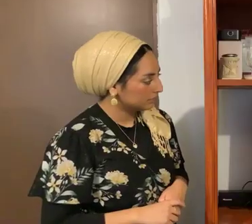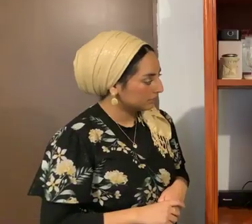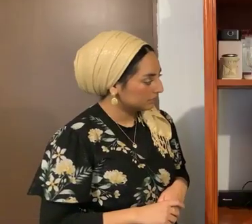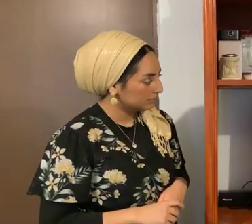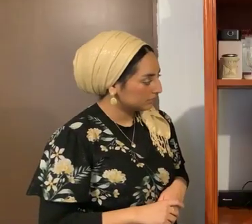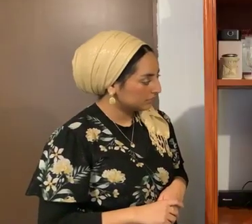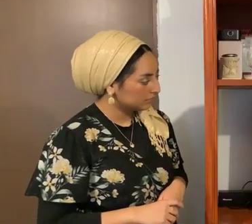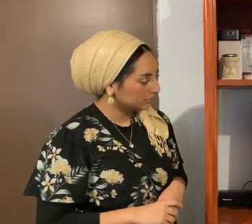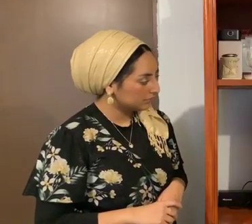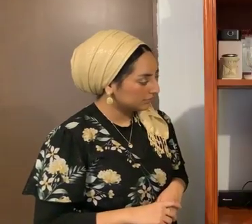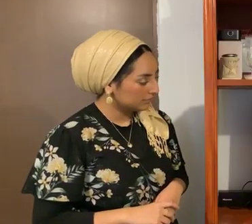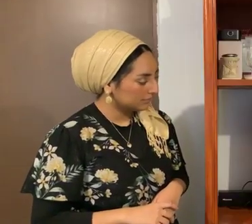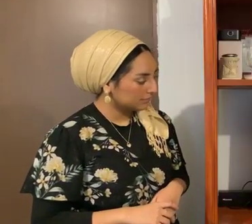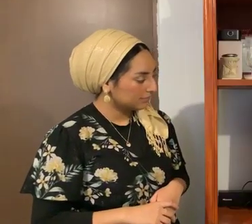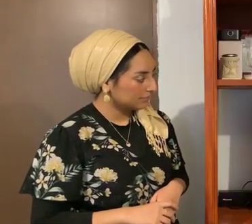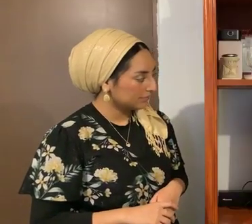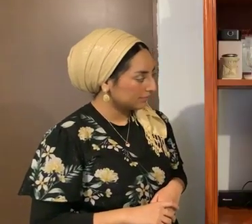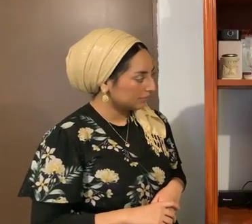Muy cansadas.